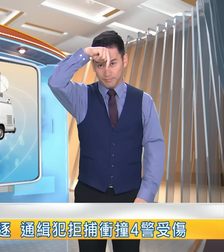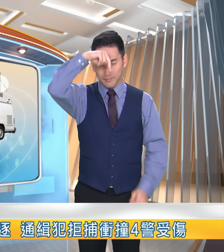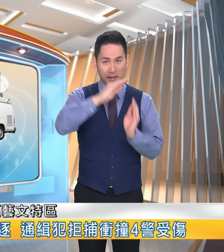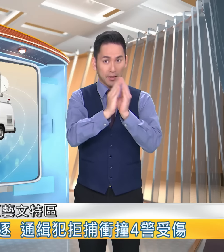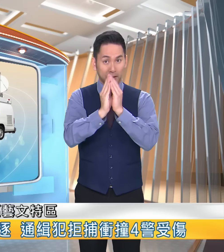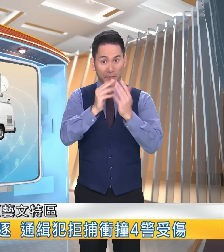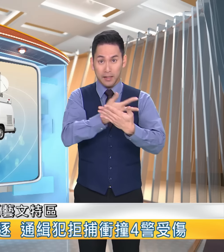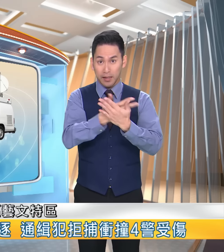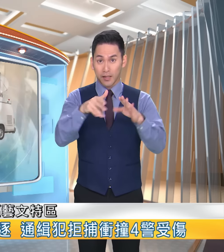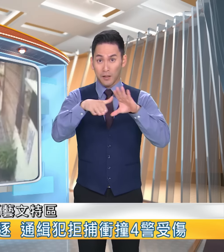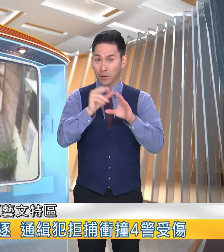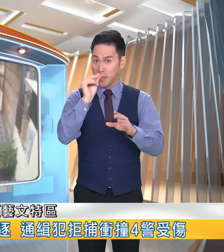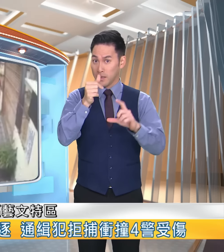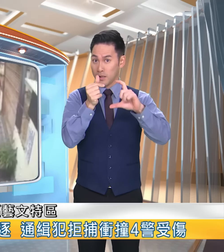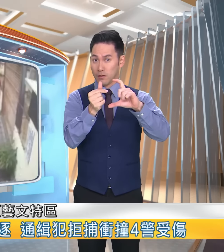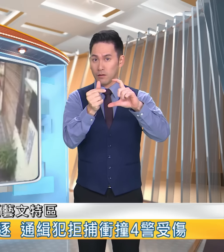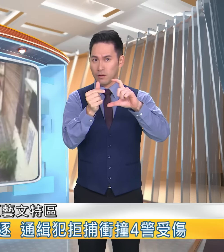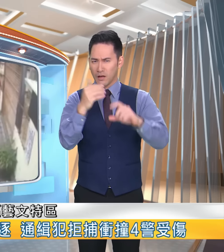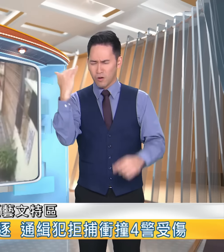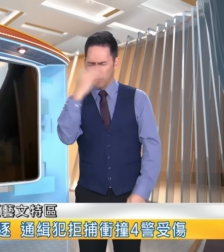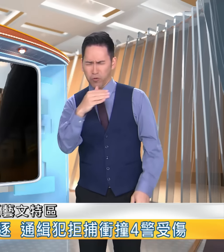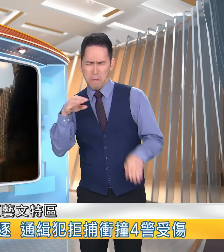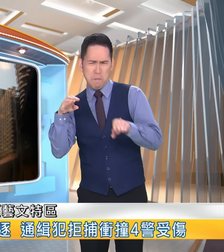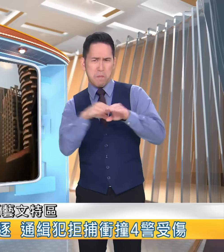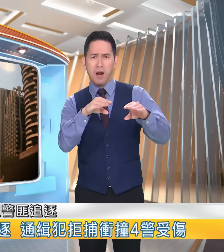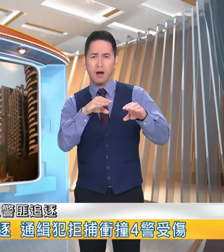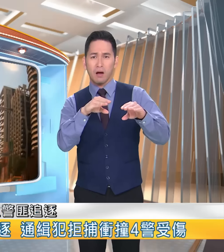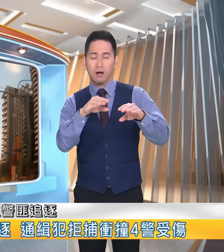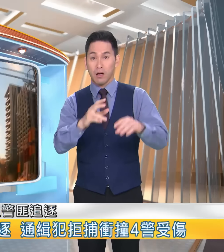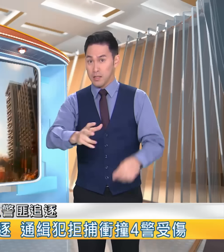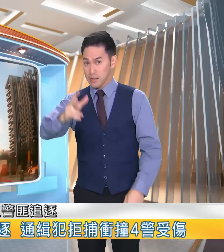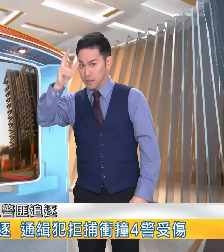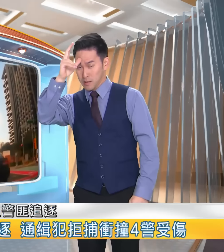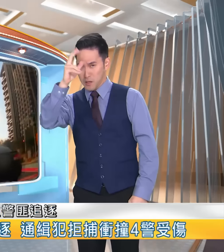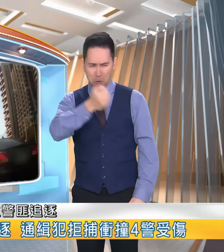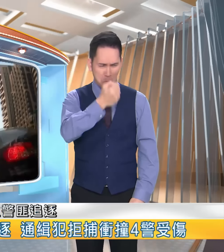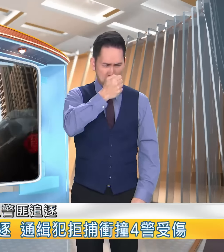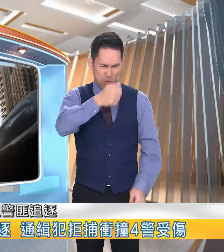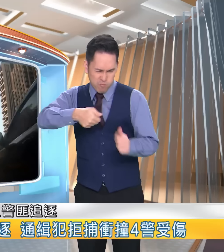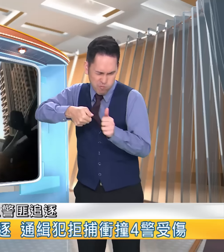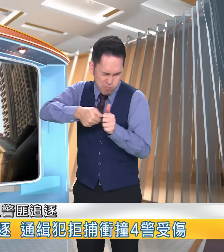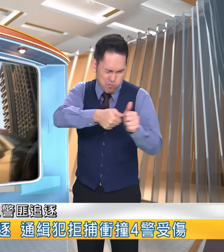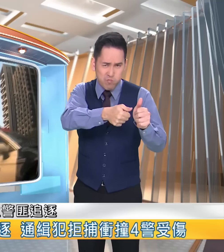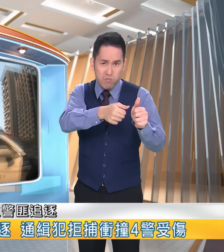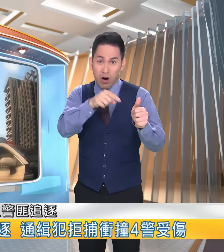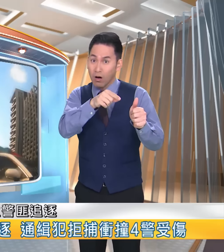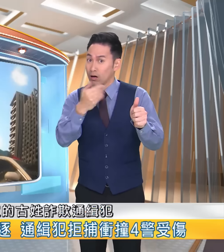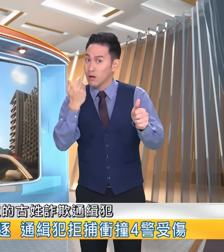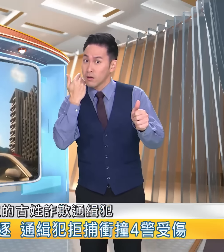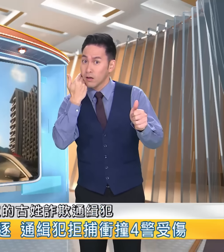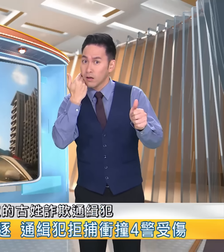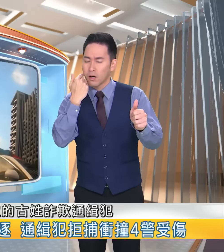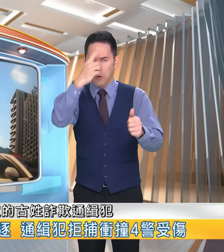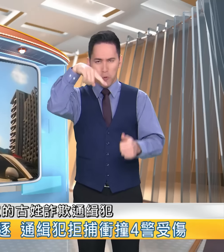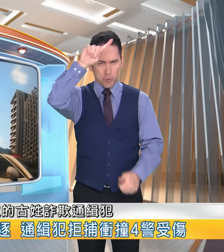市桃园区艺文特区，昨天下午发生警匪追逐，一名遭到锁定的